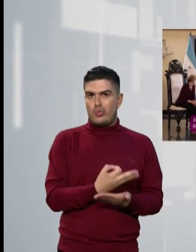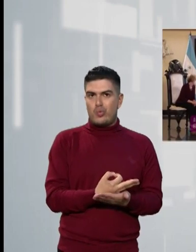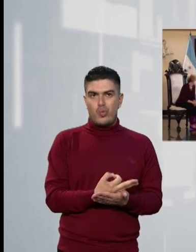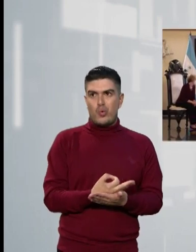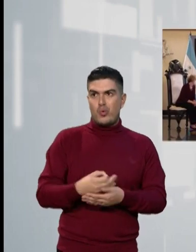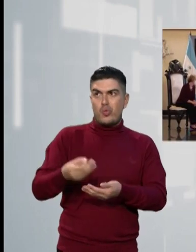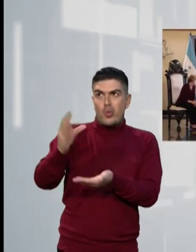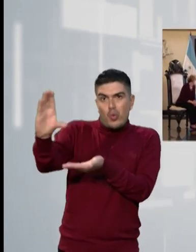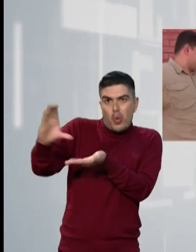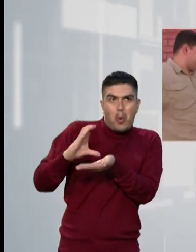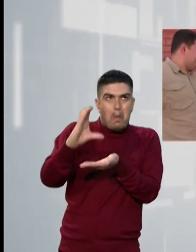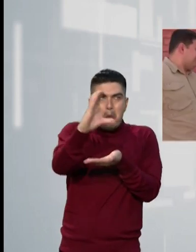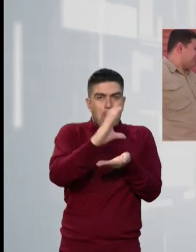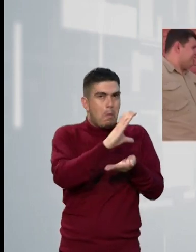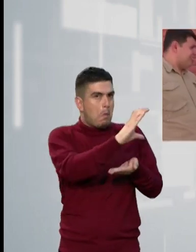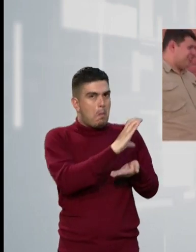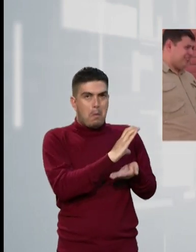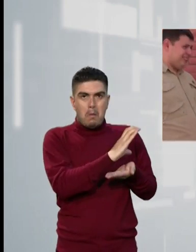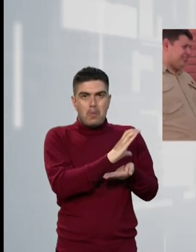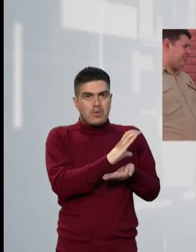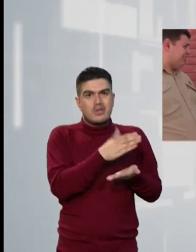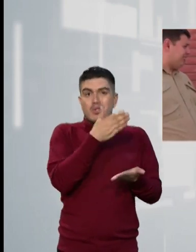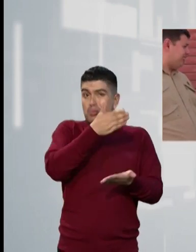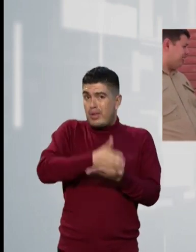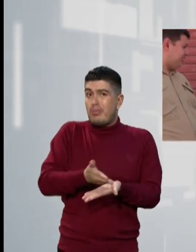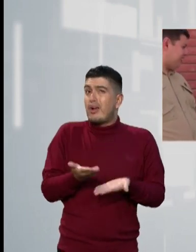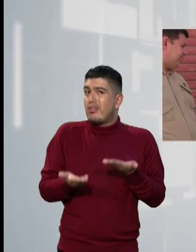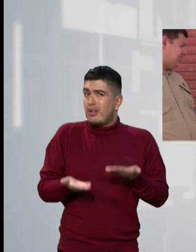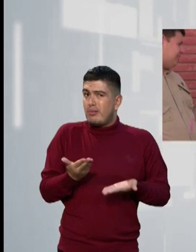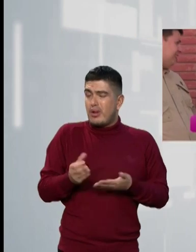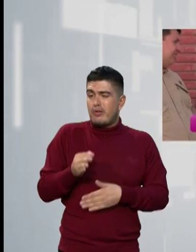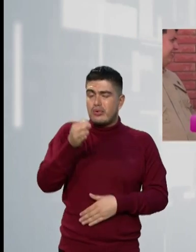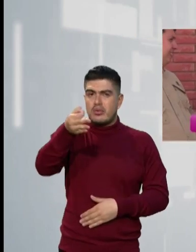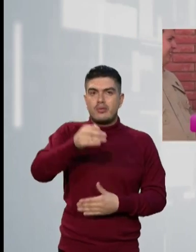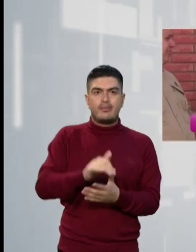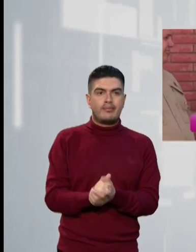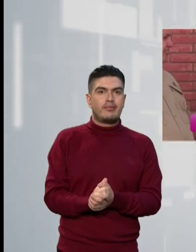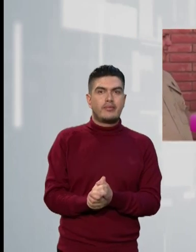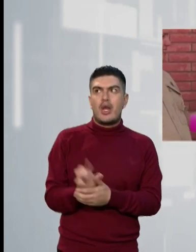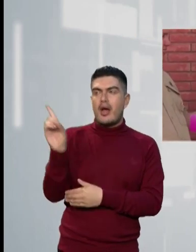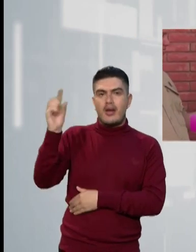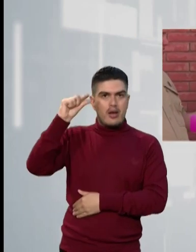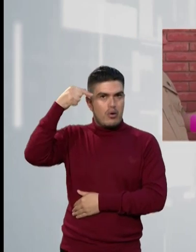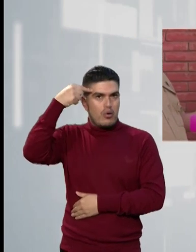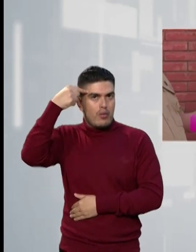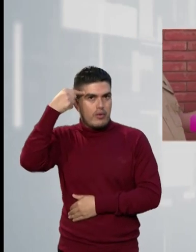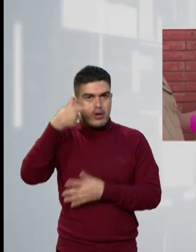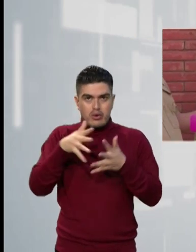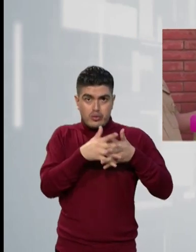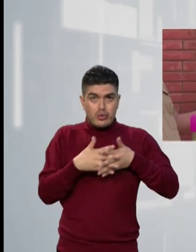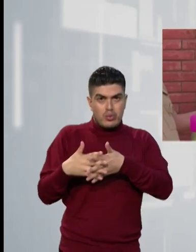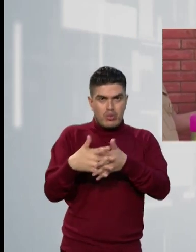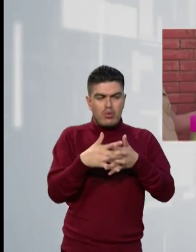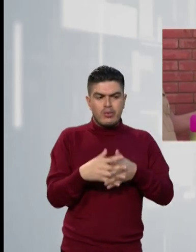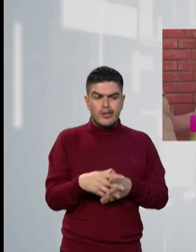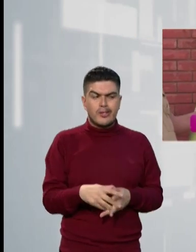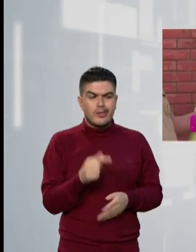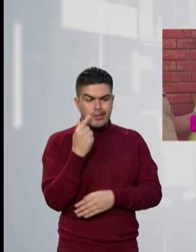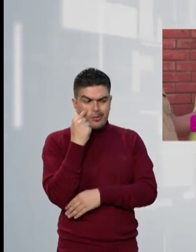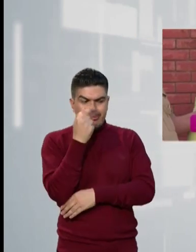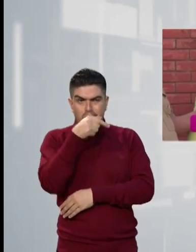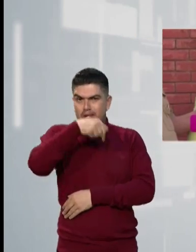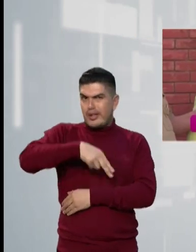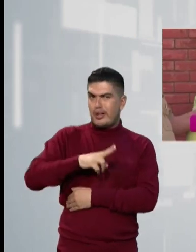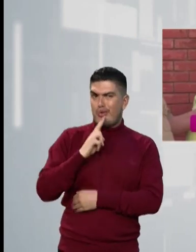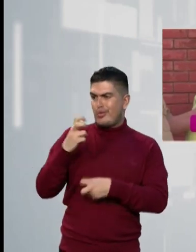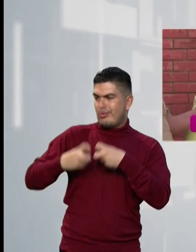desde Estados Unidos si en algún momento algú miran con alguna preocupación pueden cortar como lo han hecho en el pasado